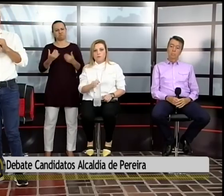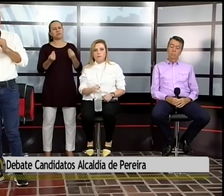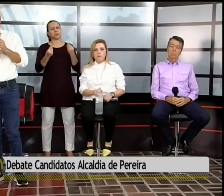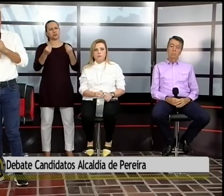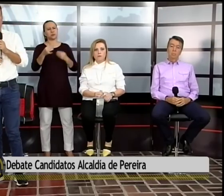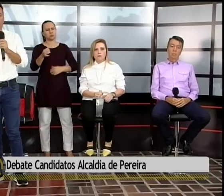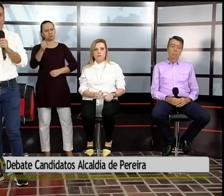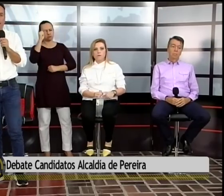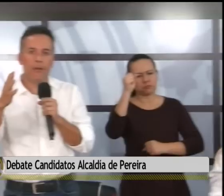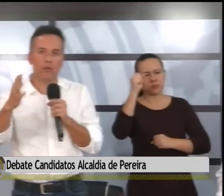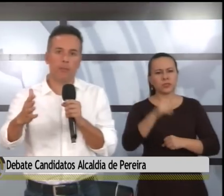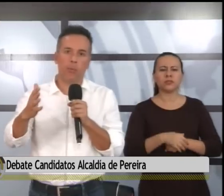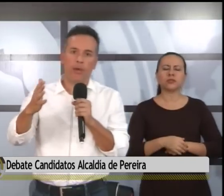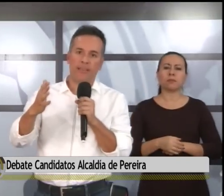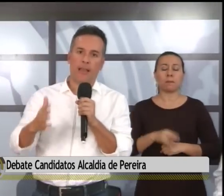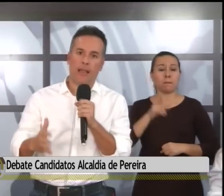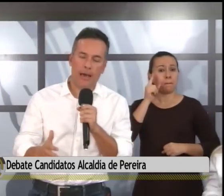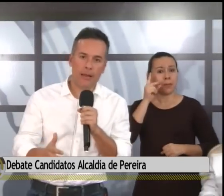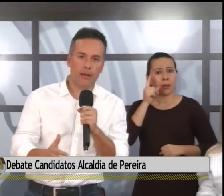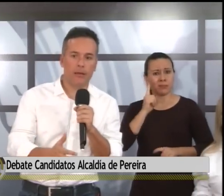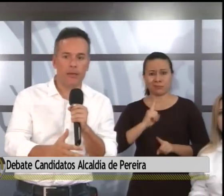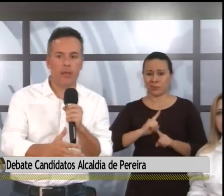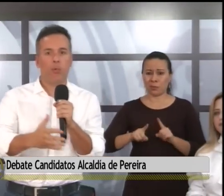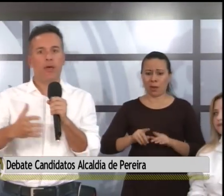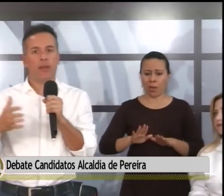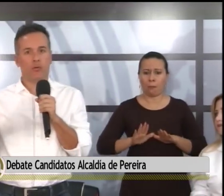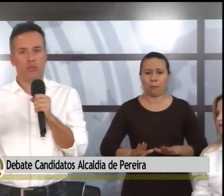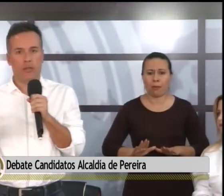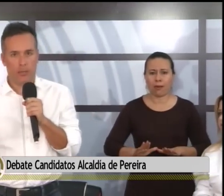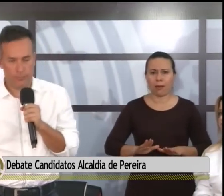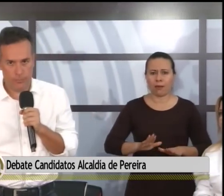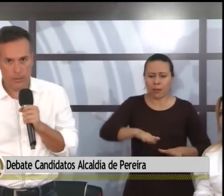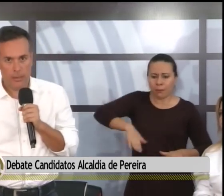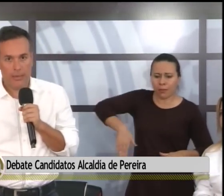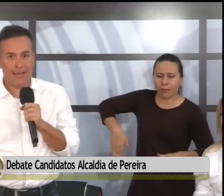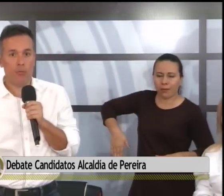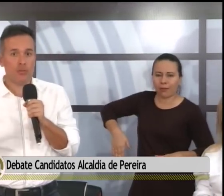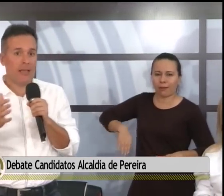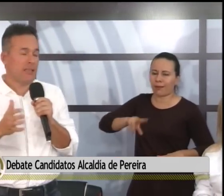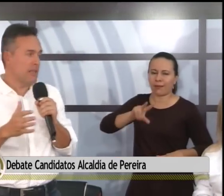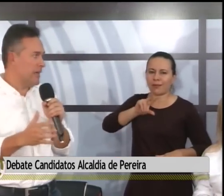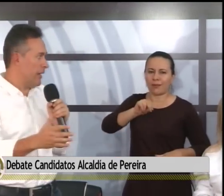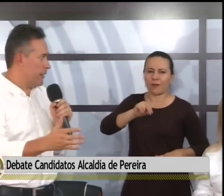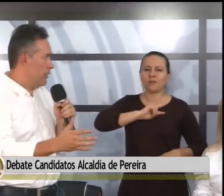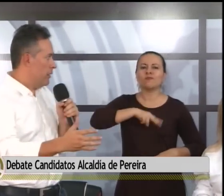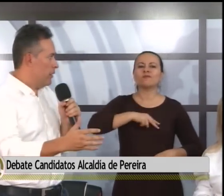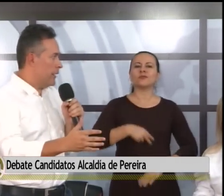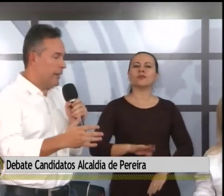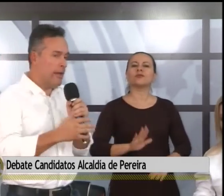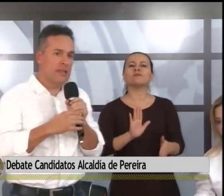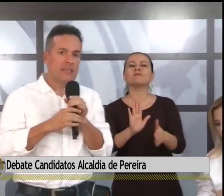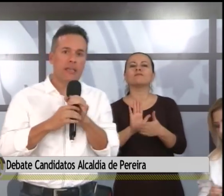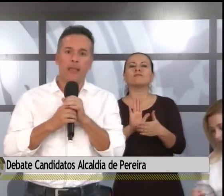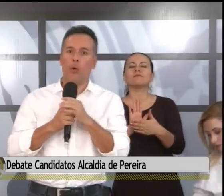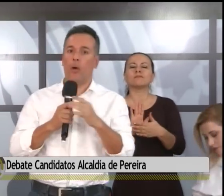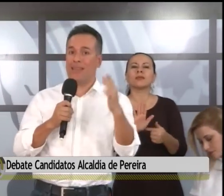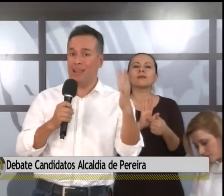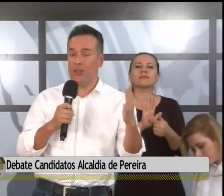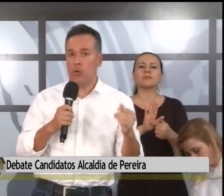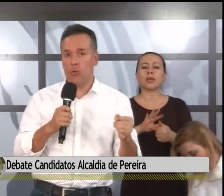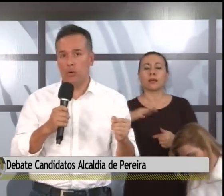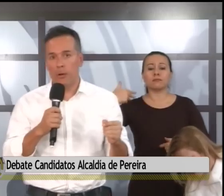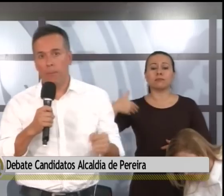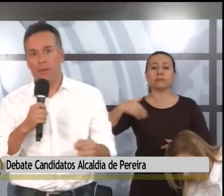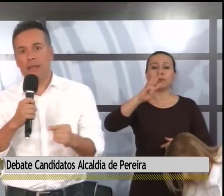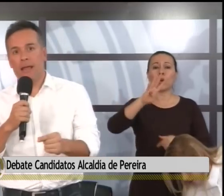triunfos. Pereira no se puede estancar ni puede retroceder. Tenemos que garantizar que en el siguiente